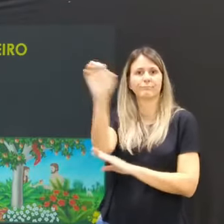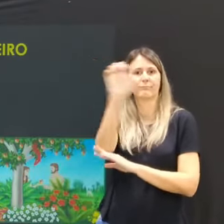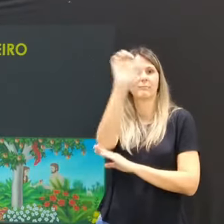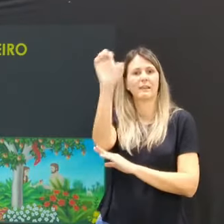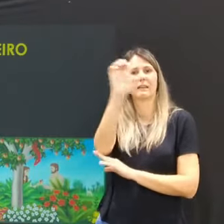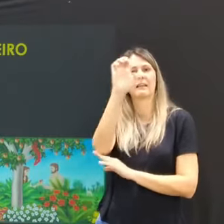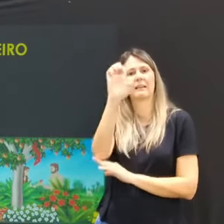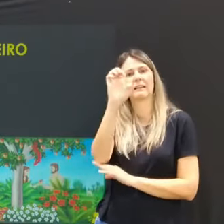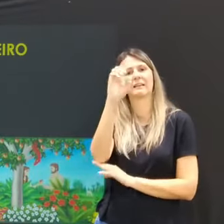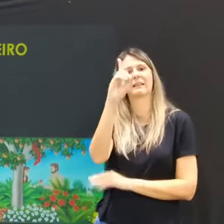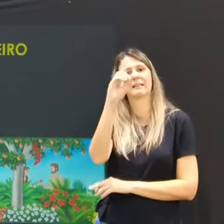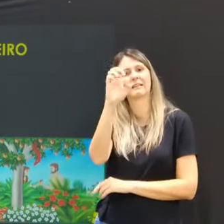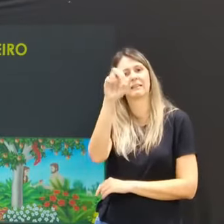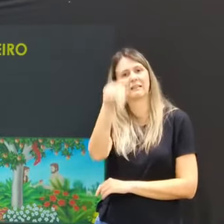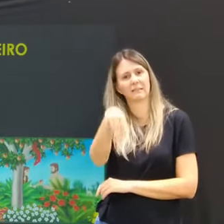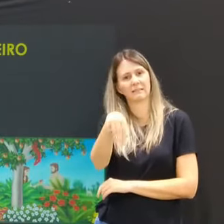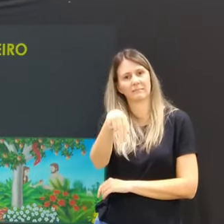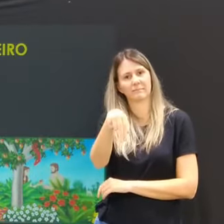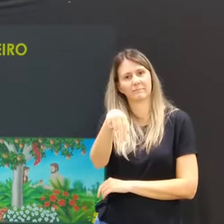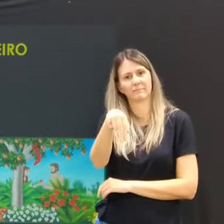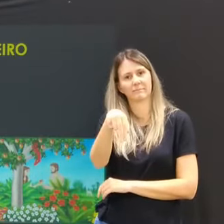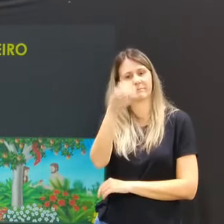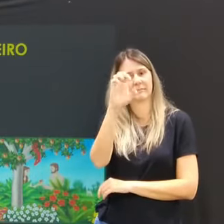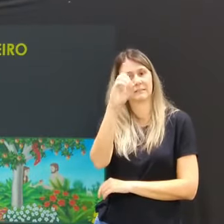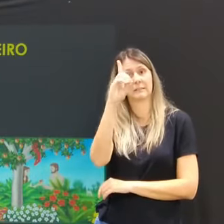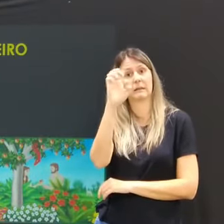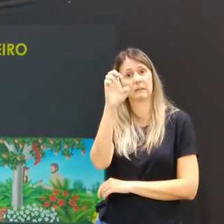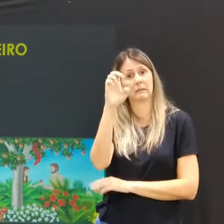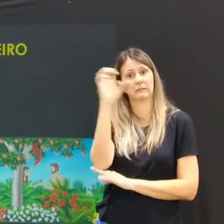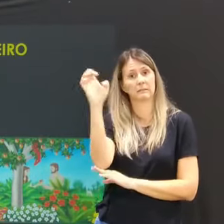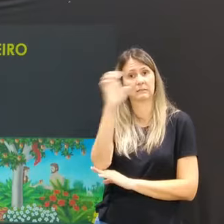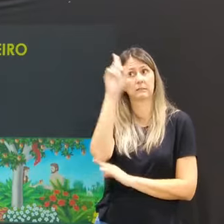causa desse engano do jardim do Éden, aconteceu o casal.